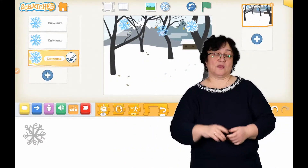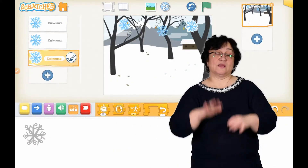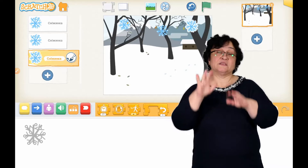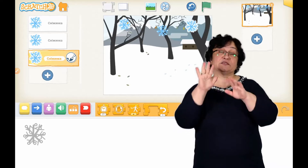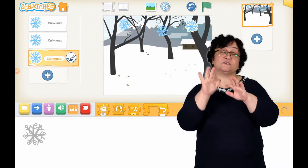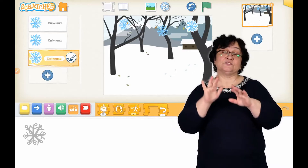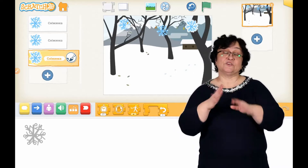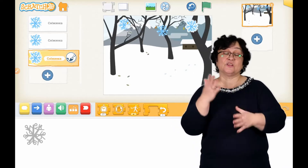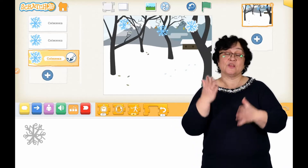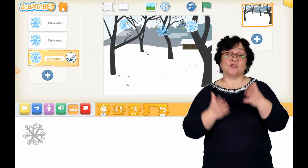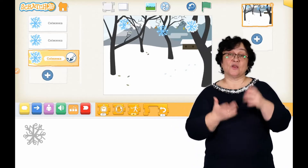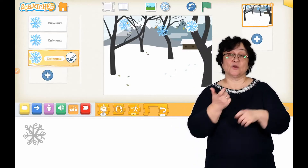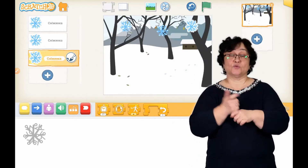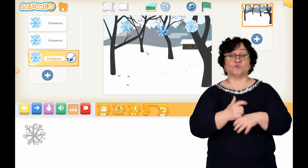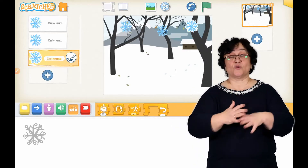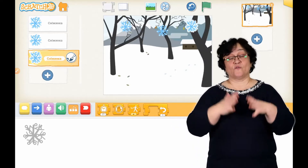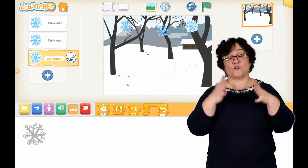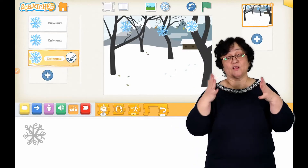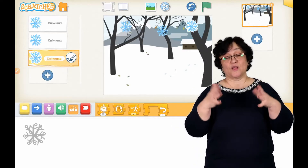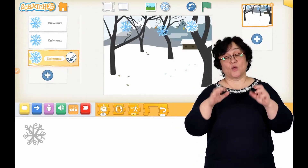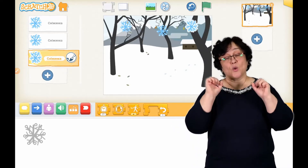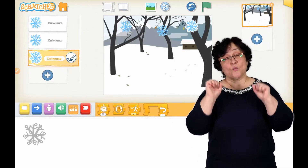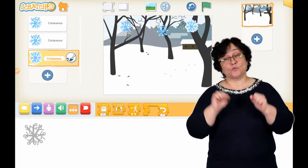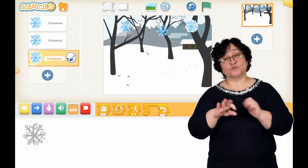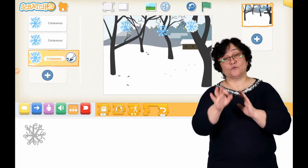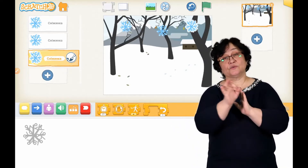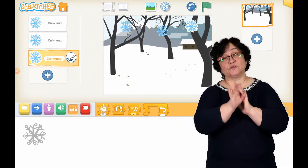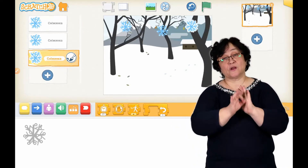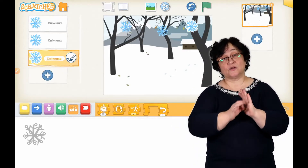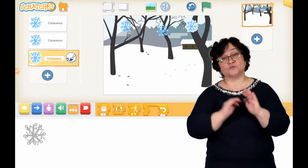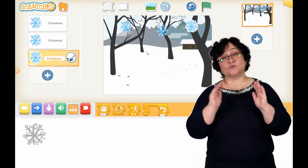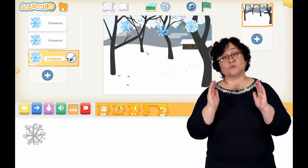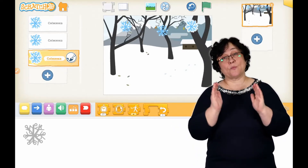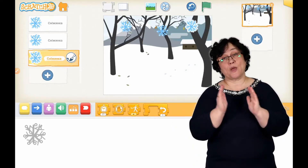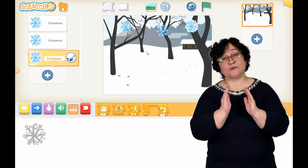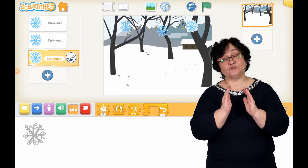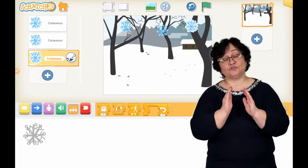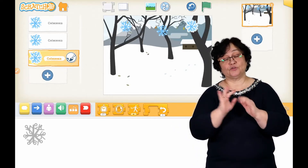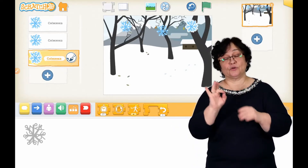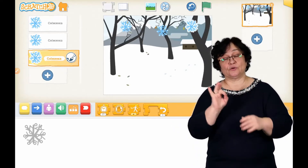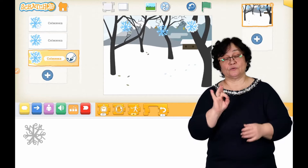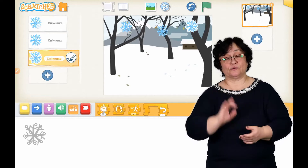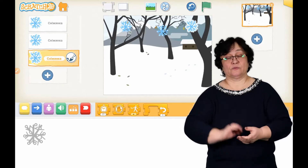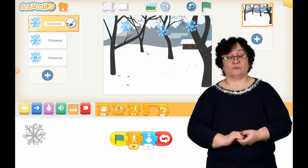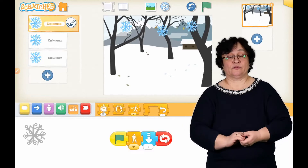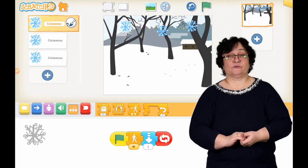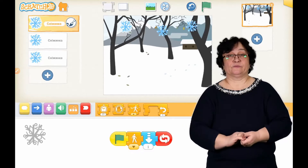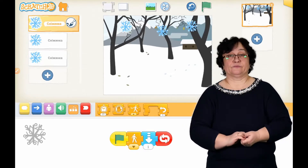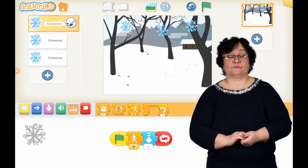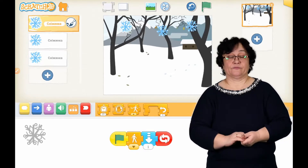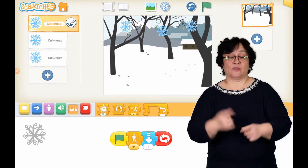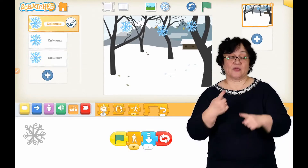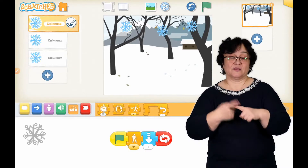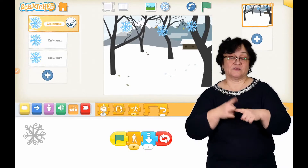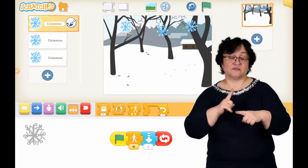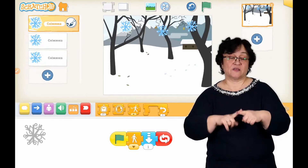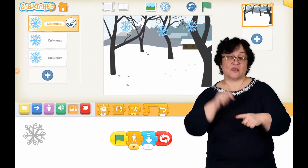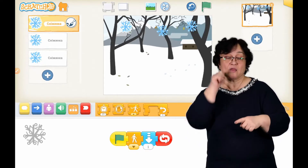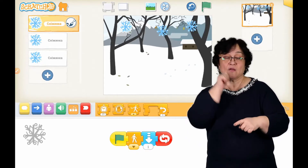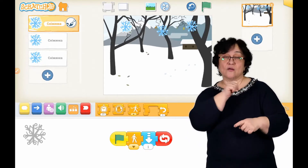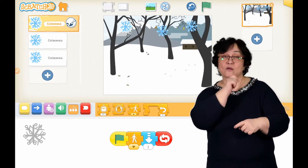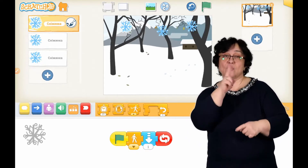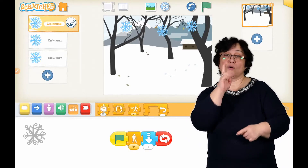Речі, сніжинки, якщо вони надто великі, ти можеш їх одразу собі зменшити. Тобто, цей